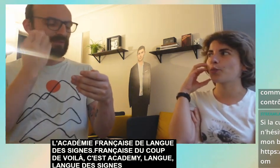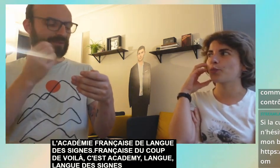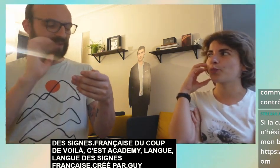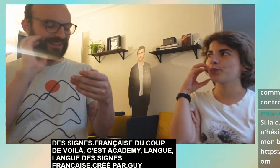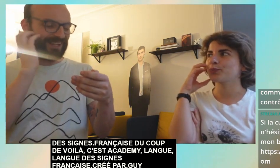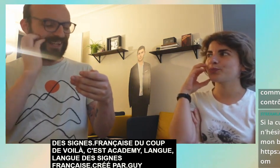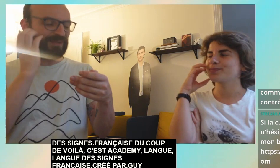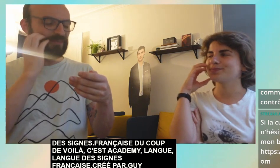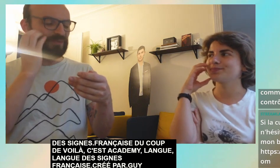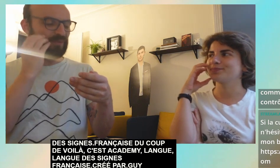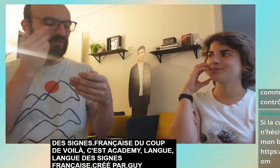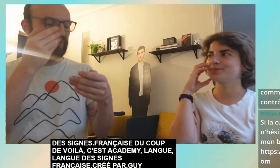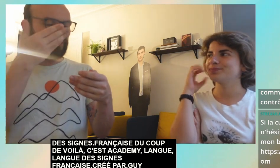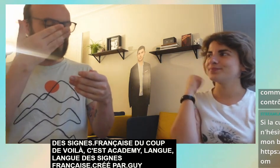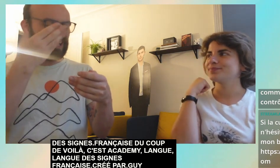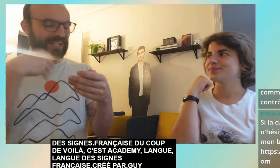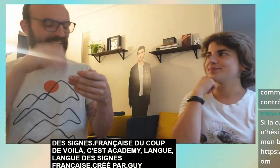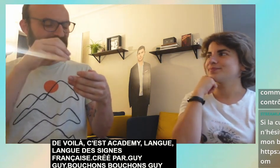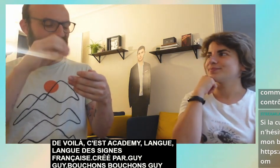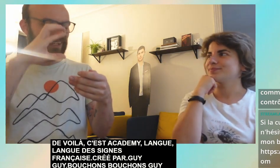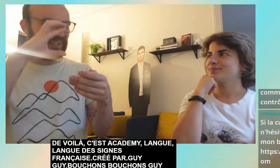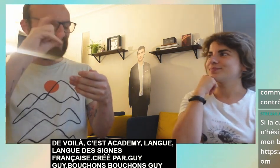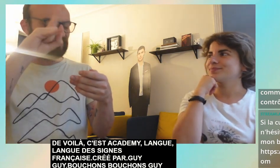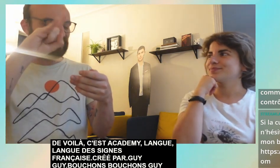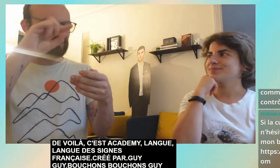Bouchevaux, merci. Guy Bouchevaux et